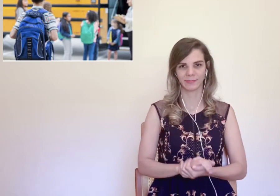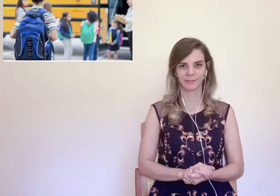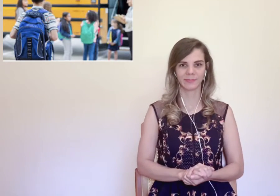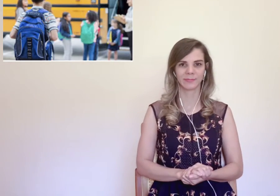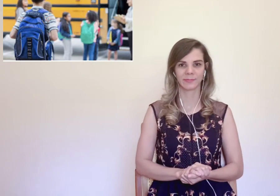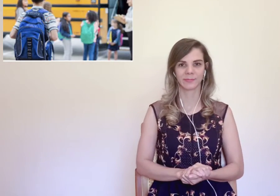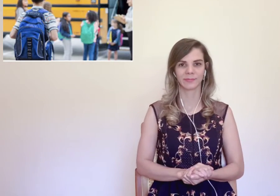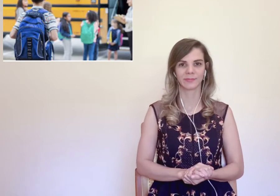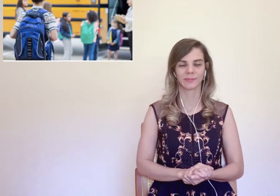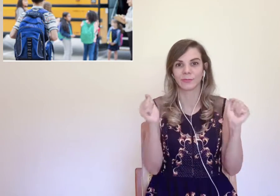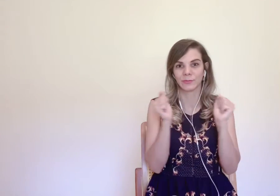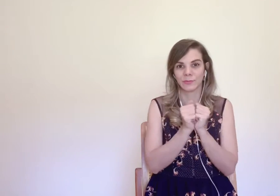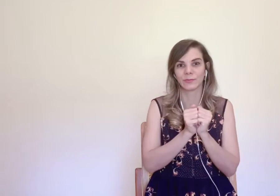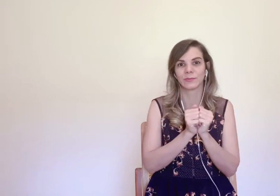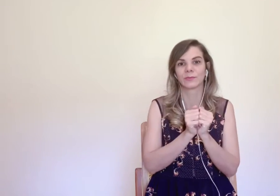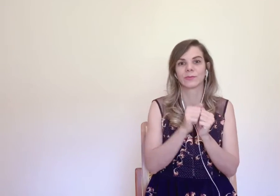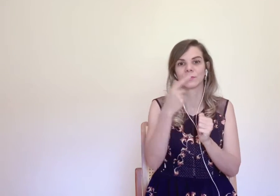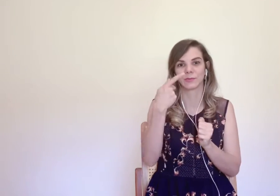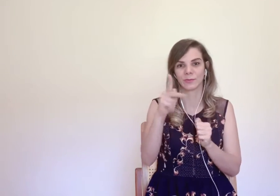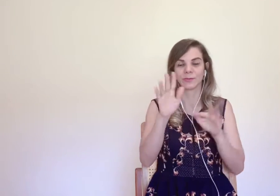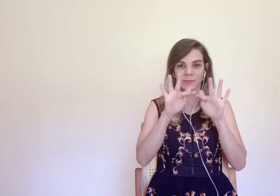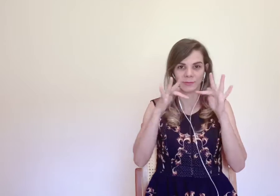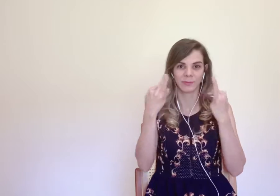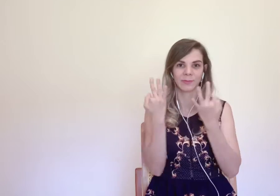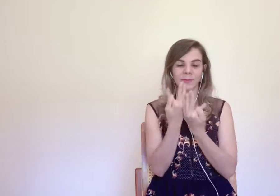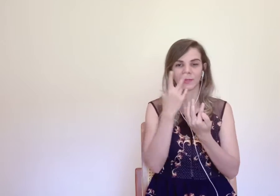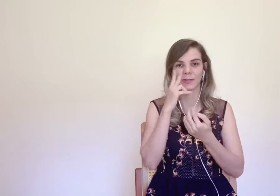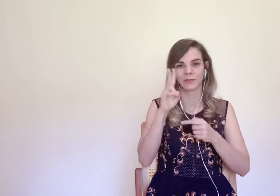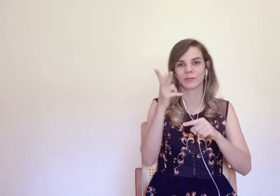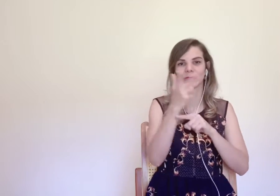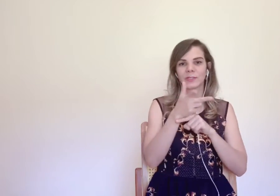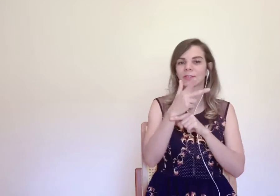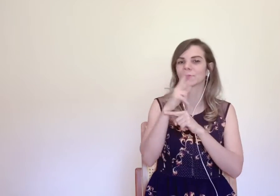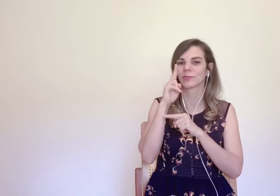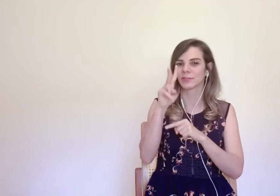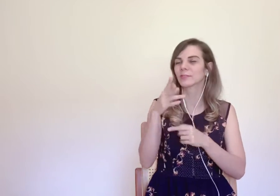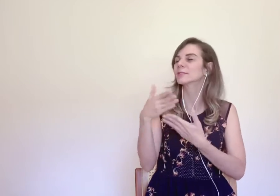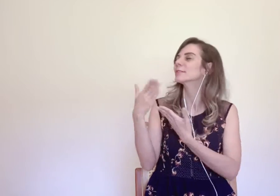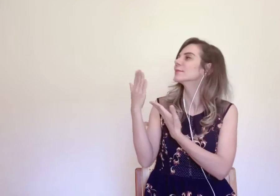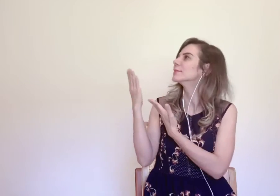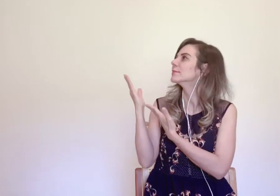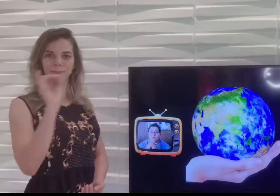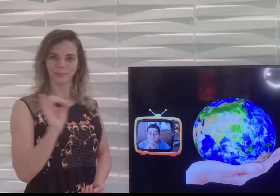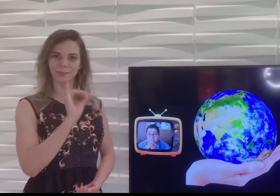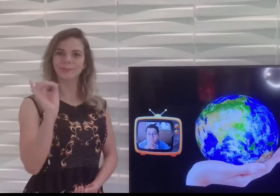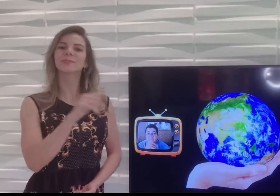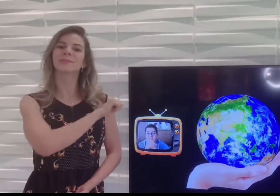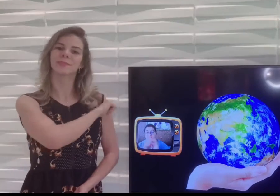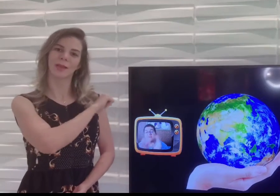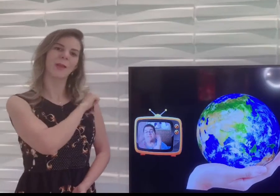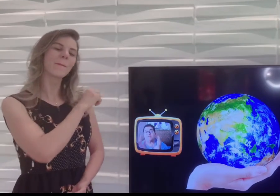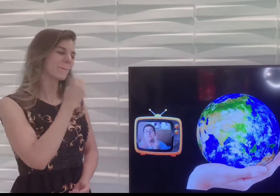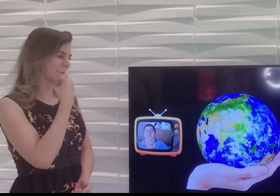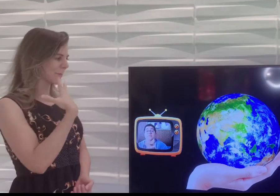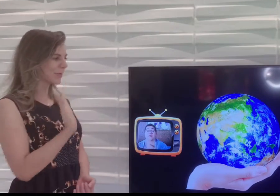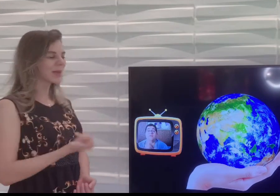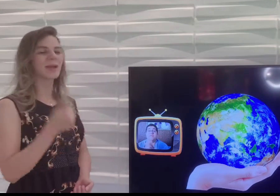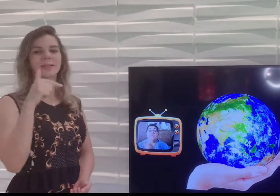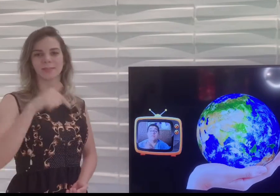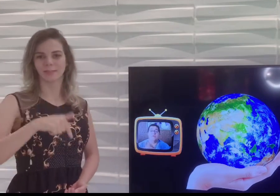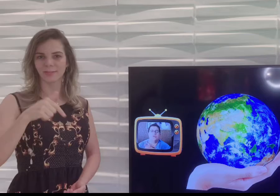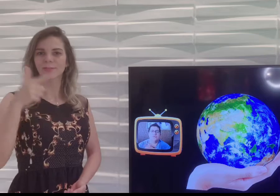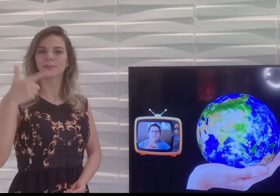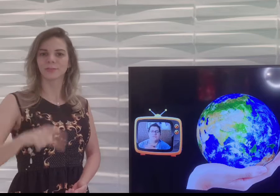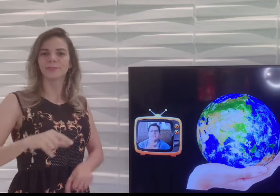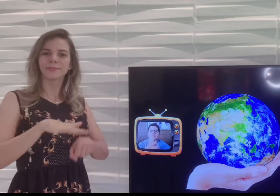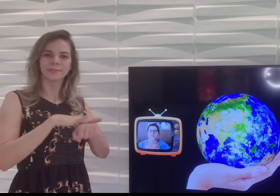médico ou mesmo para ir à escola. Junto com seu responsável, veja o vídeo. Tudo bem? Estamos passando hoje aqui para